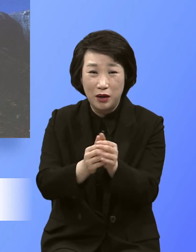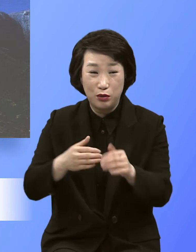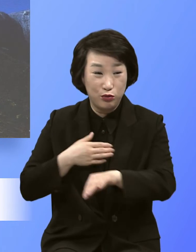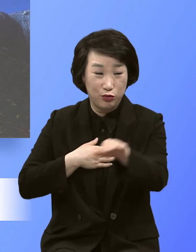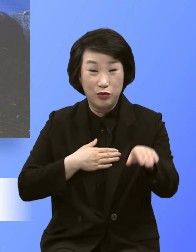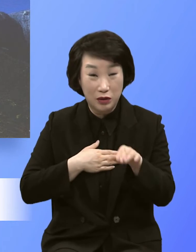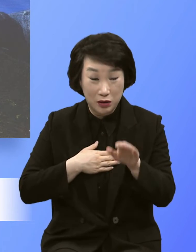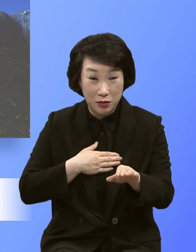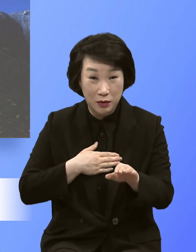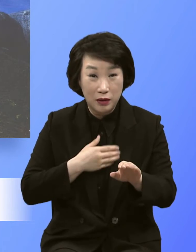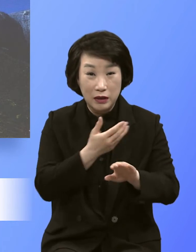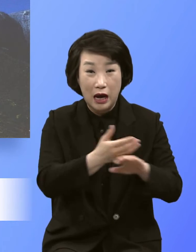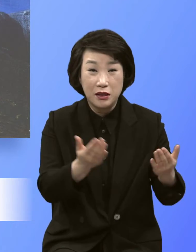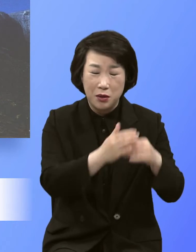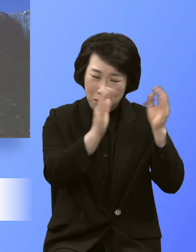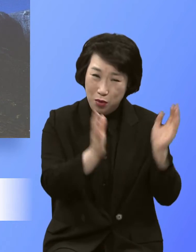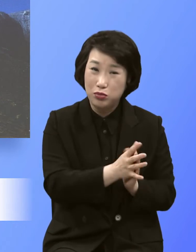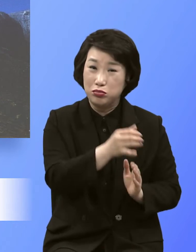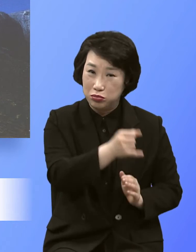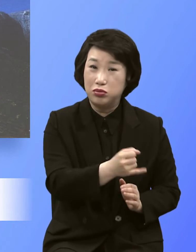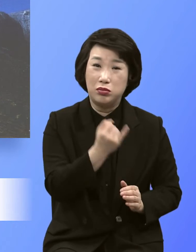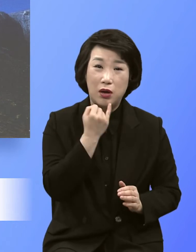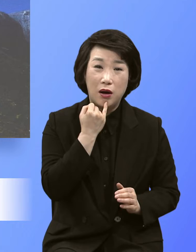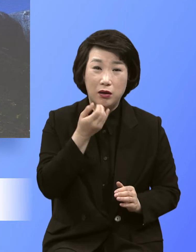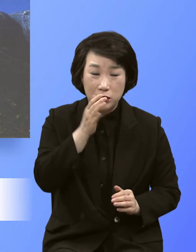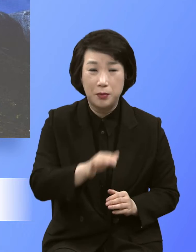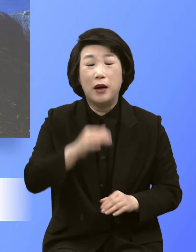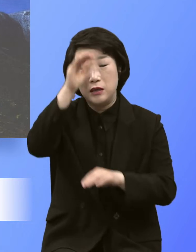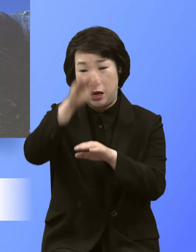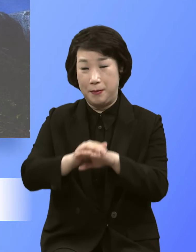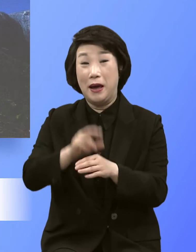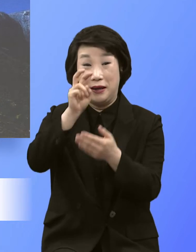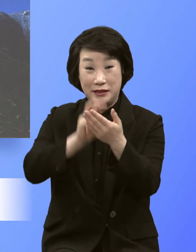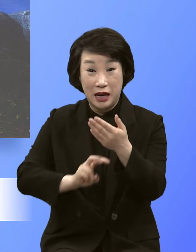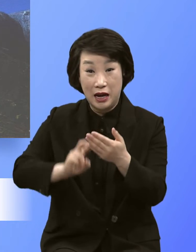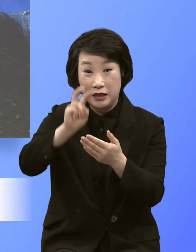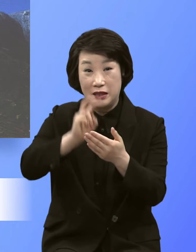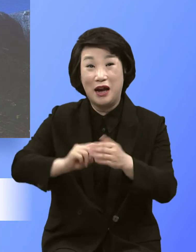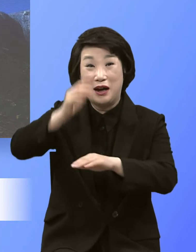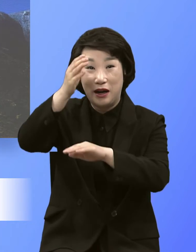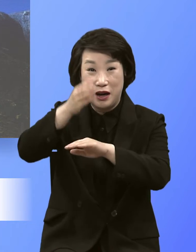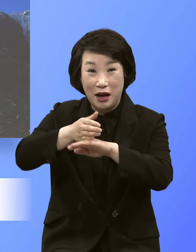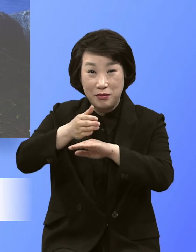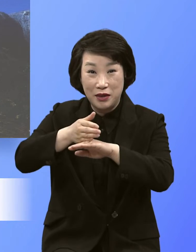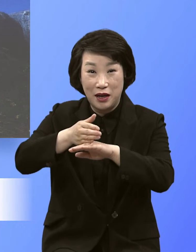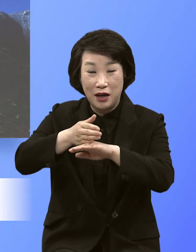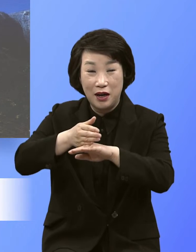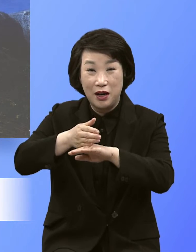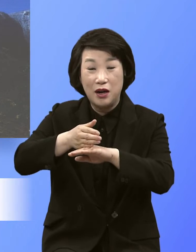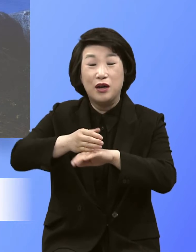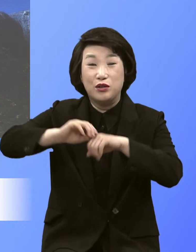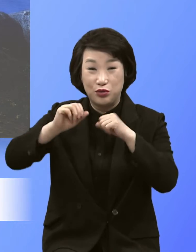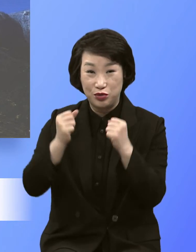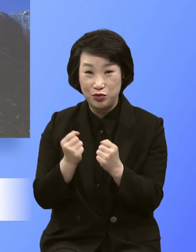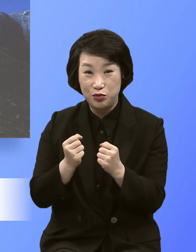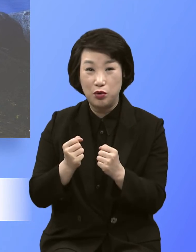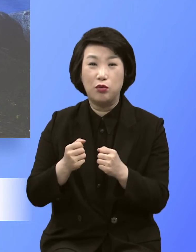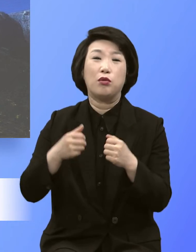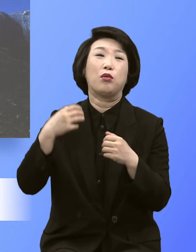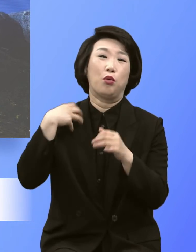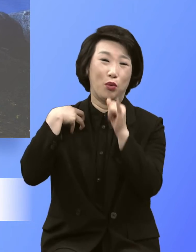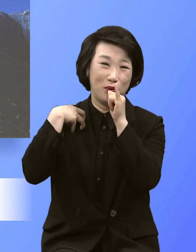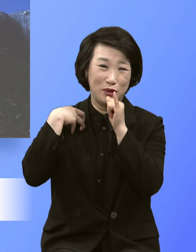건 다 못해도 예배와 찬양과 감사와 순종을 해야